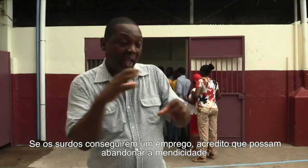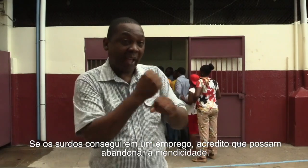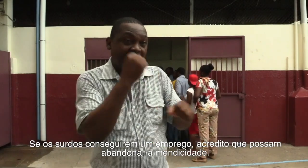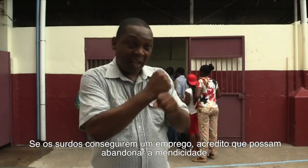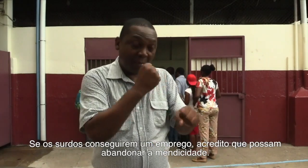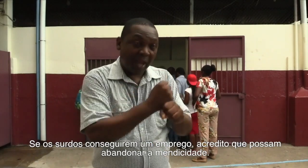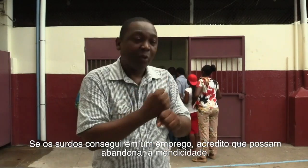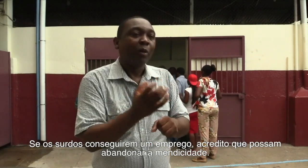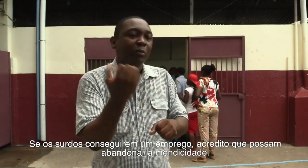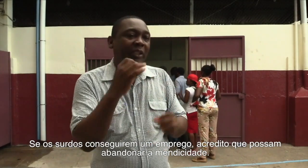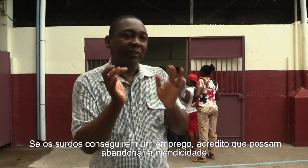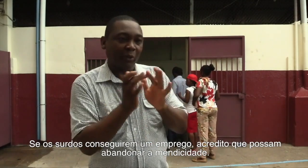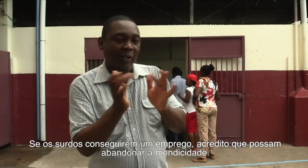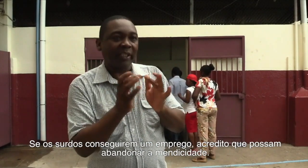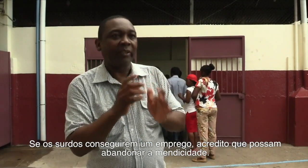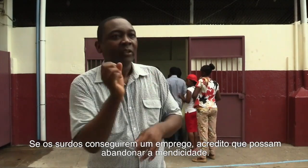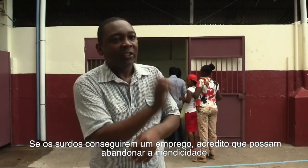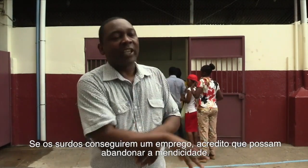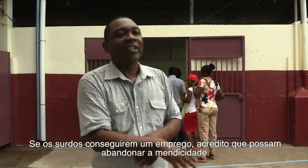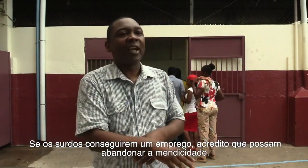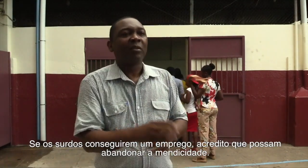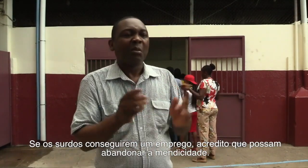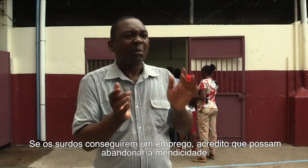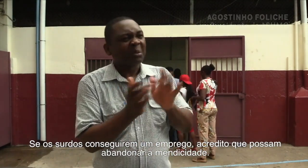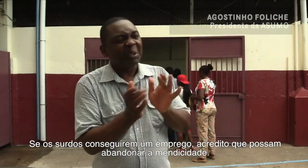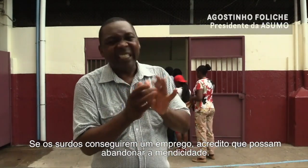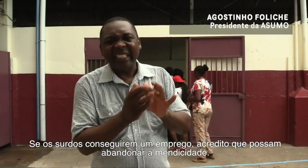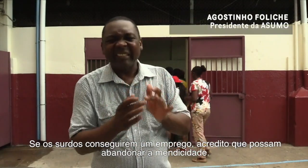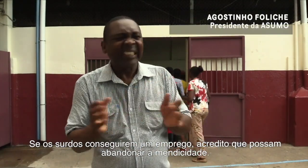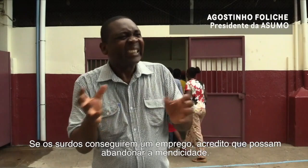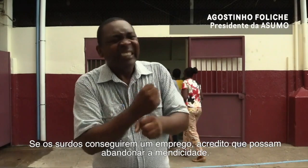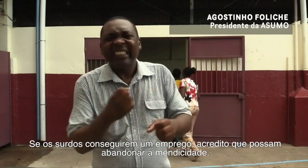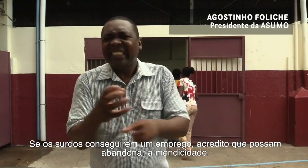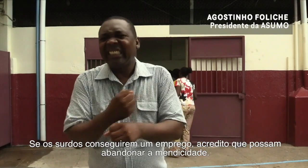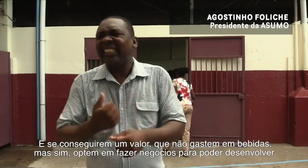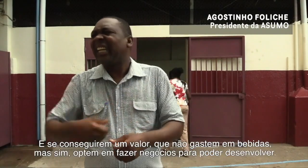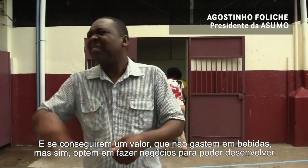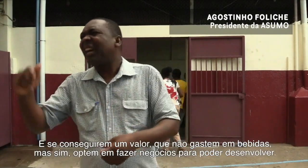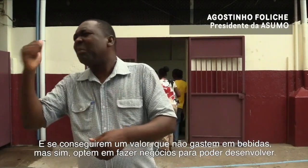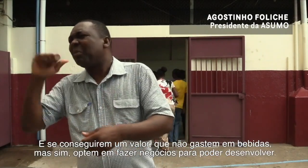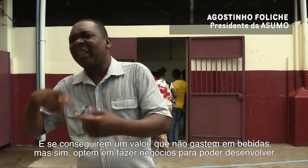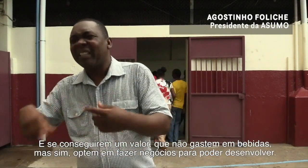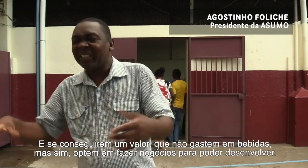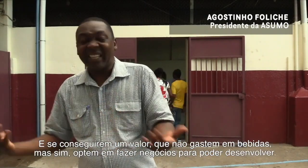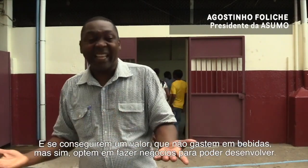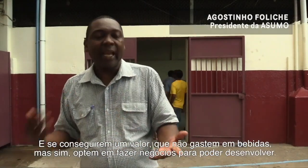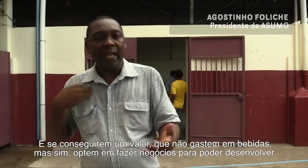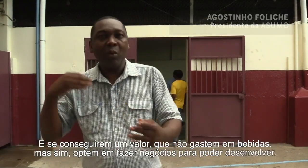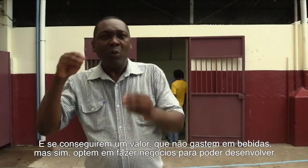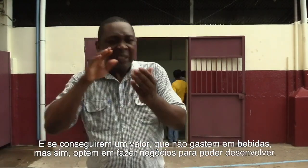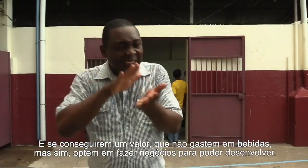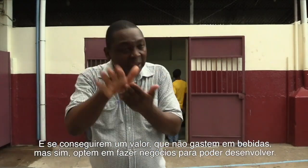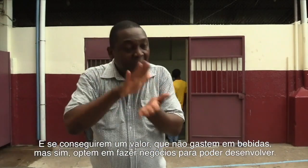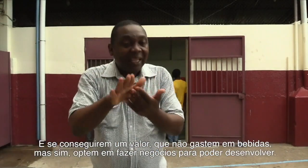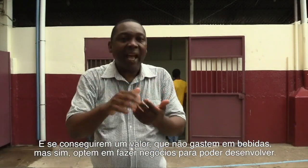Se os surdos conseguirem um emprego, acredito que possam abandonar a medicidade. E se conseguirem um